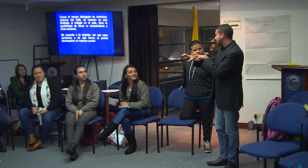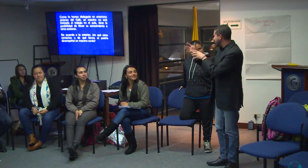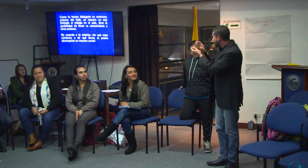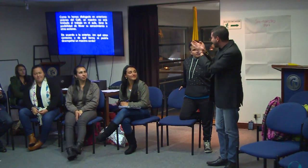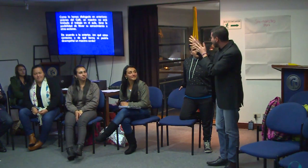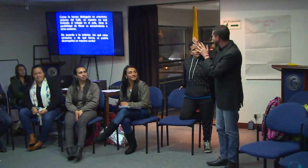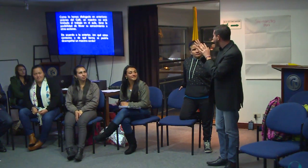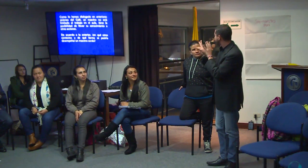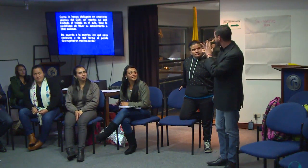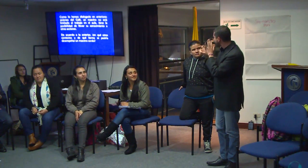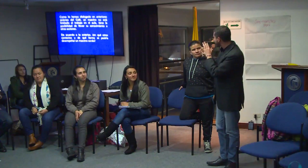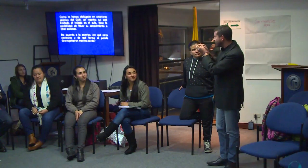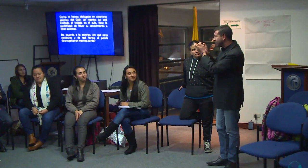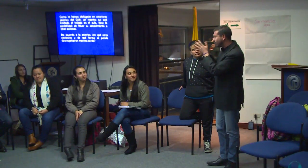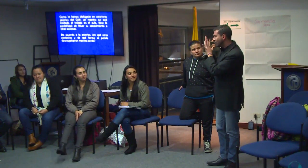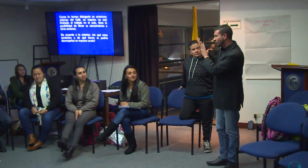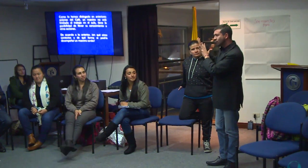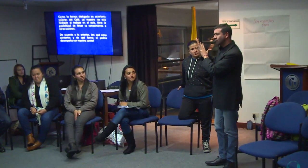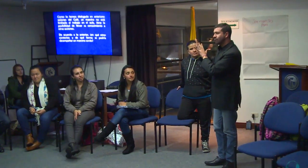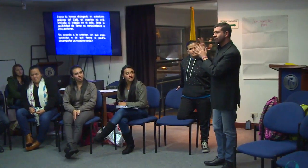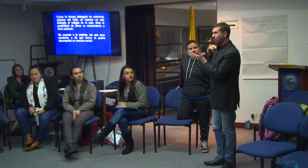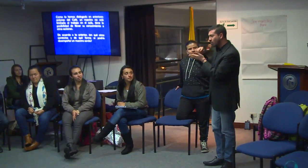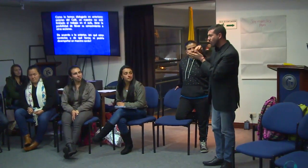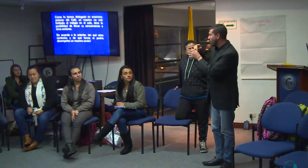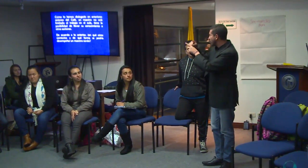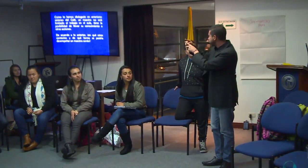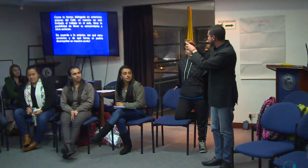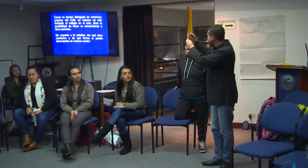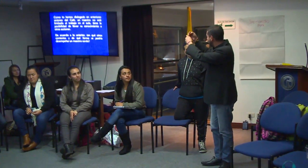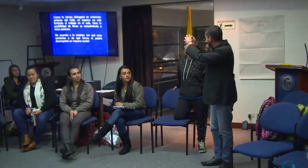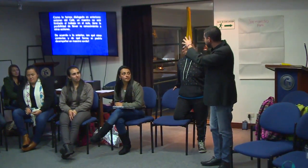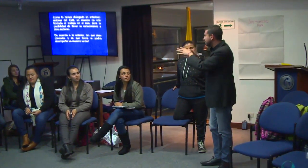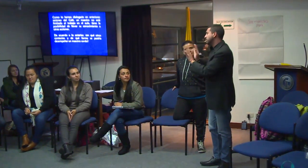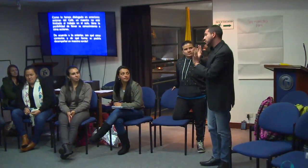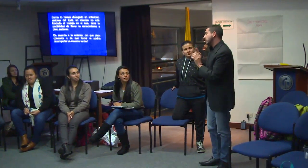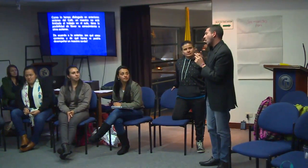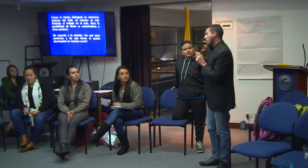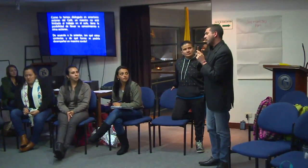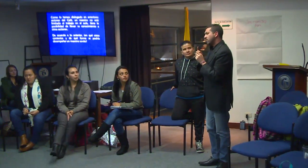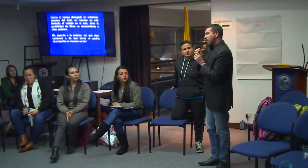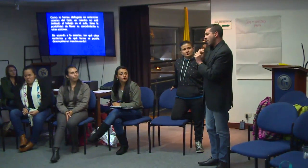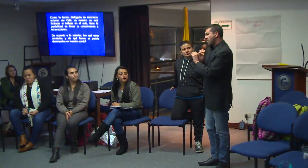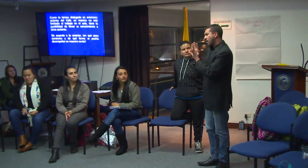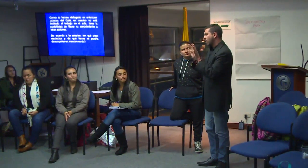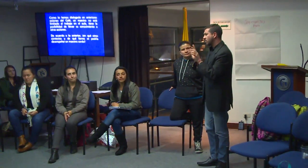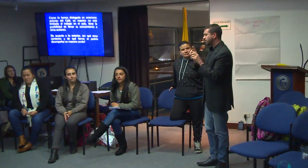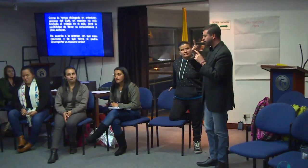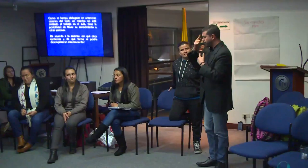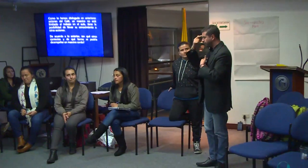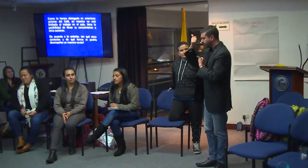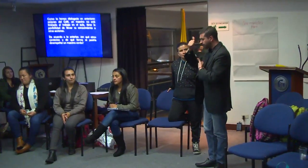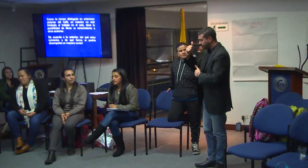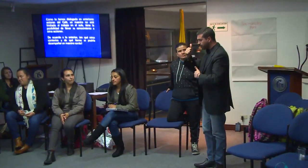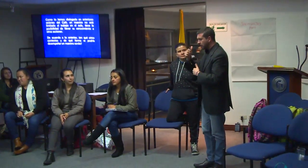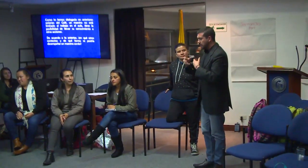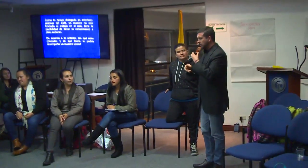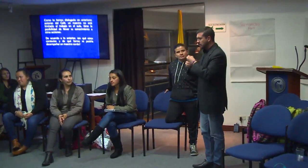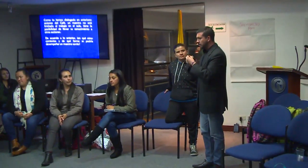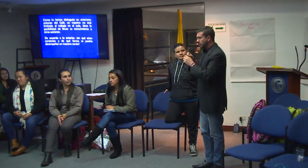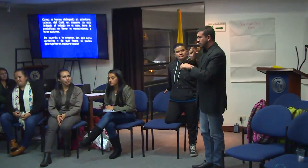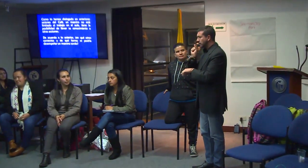A partir de todo lo que se ha dicho, las preguntas, los autores que se han comentado, he ido pensando muchas